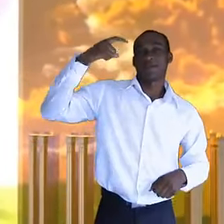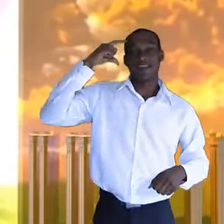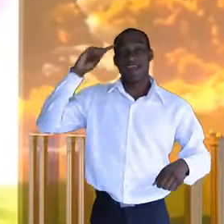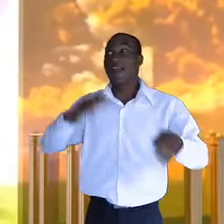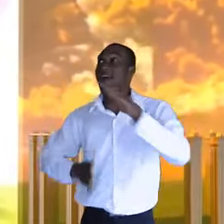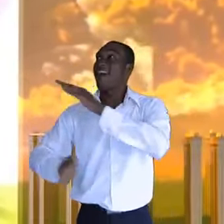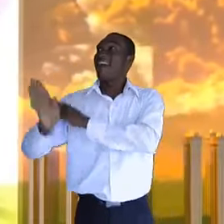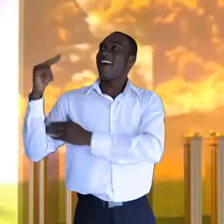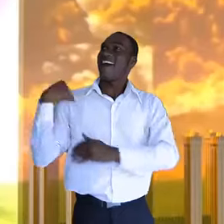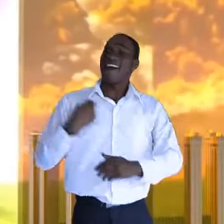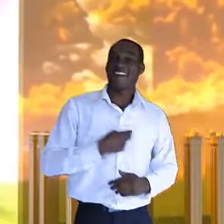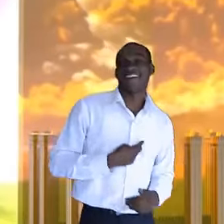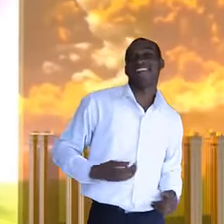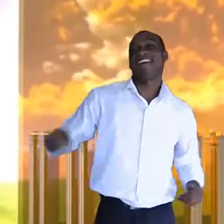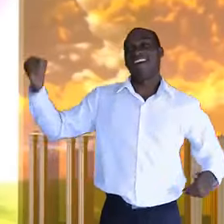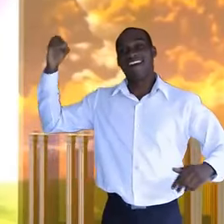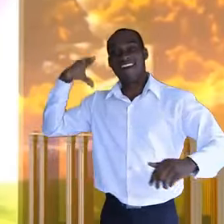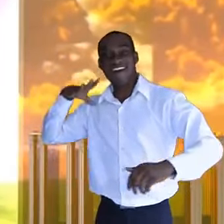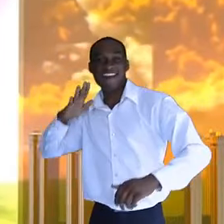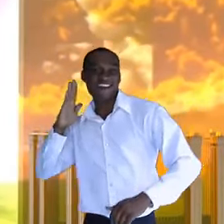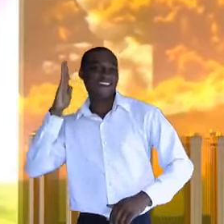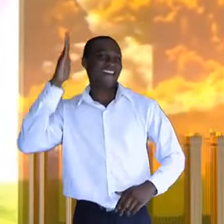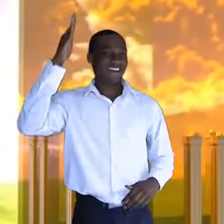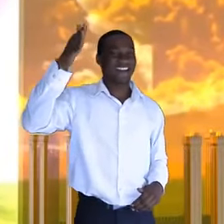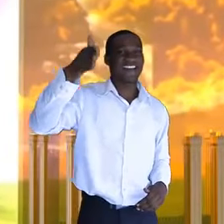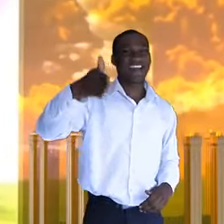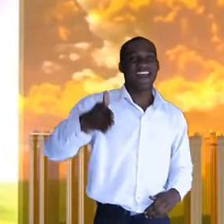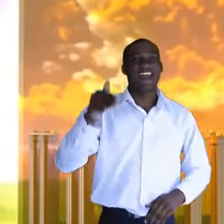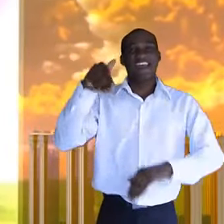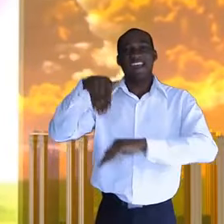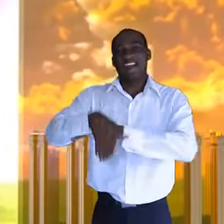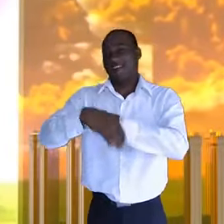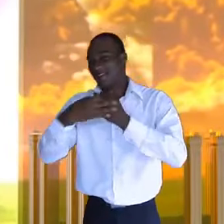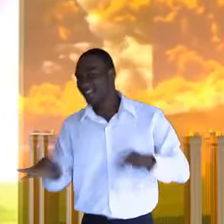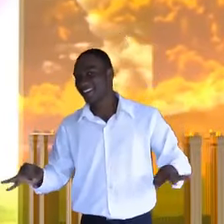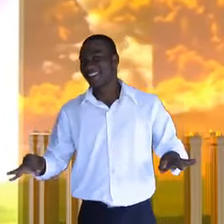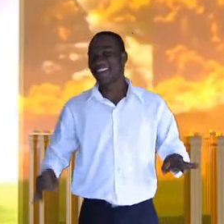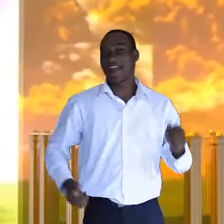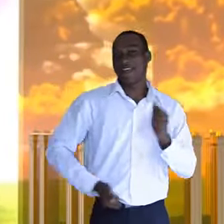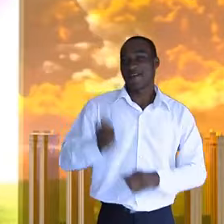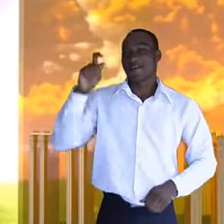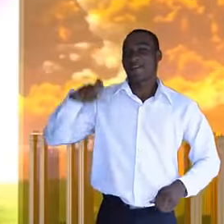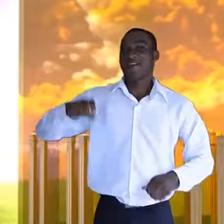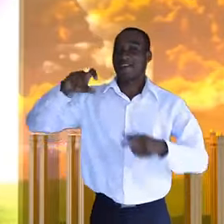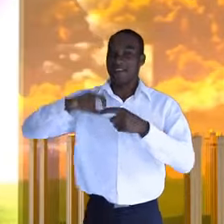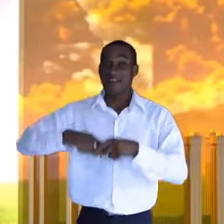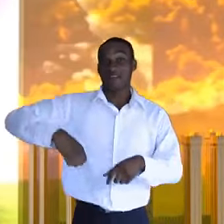besoin d'une lampe, ni lumière du soleil, Dieu nous éclairera. Il n'y aura plus de nuit,